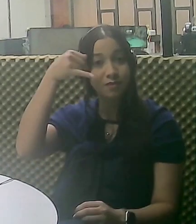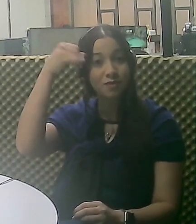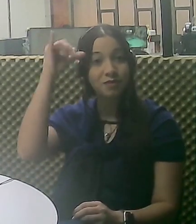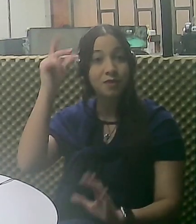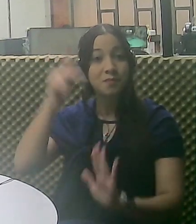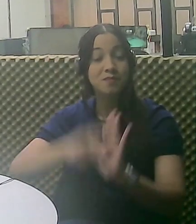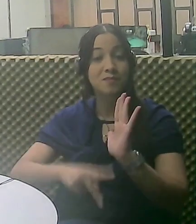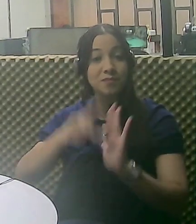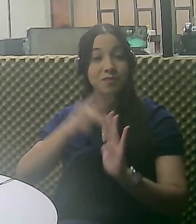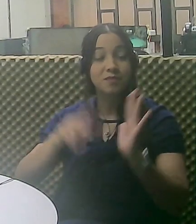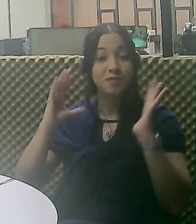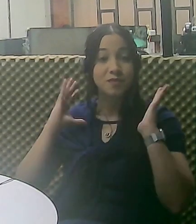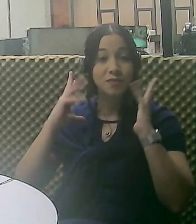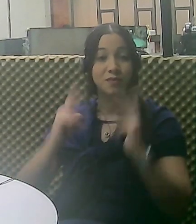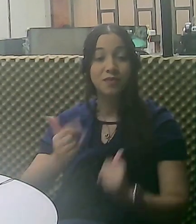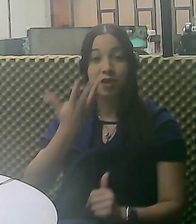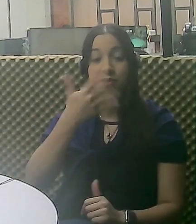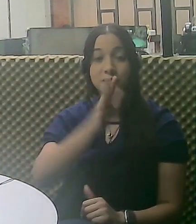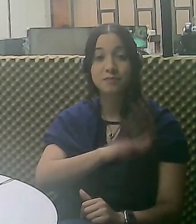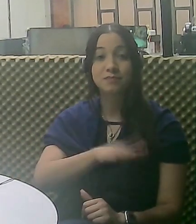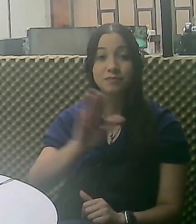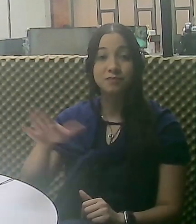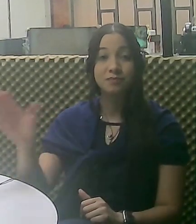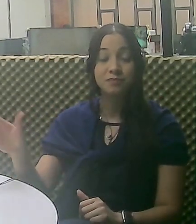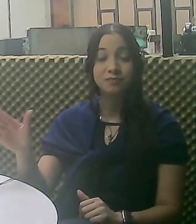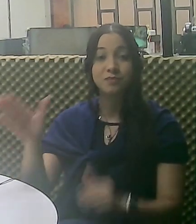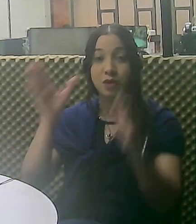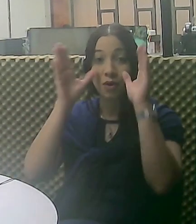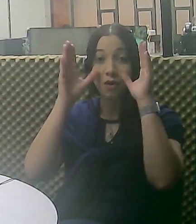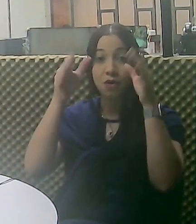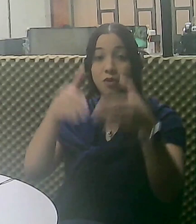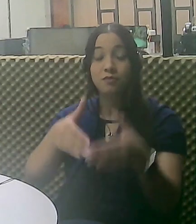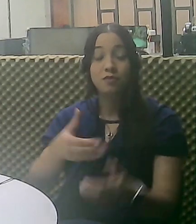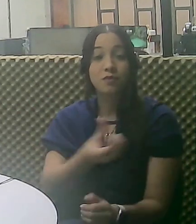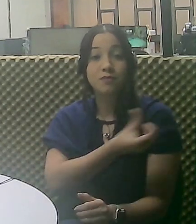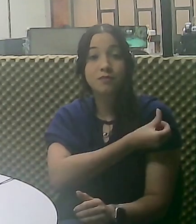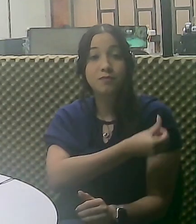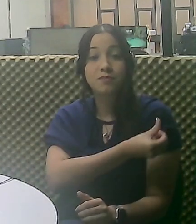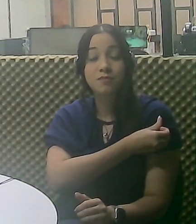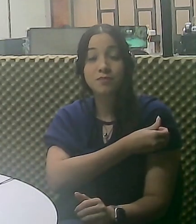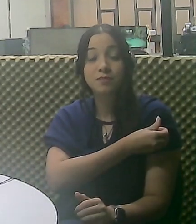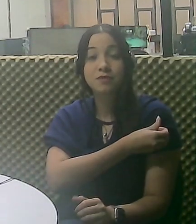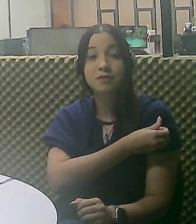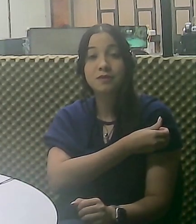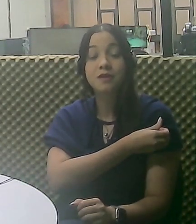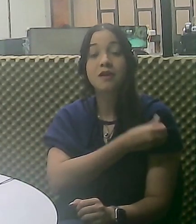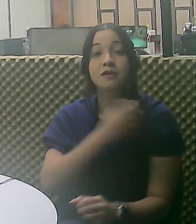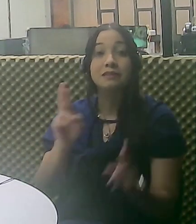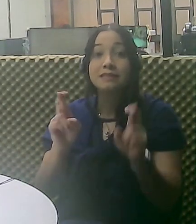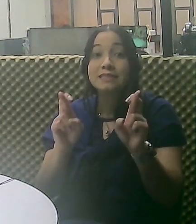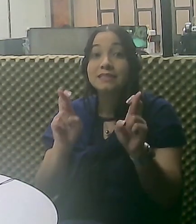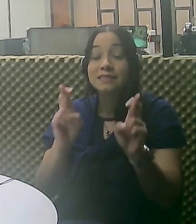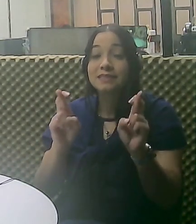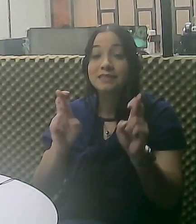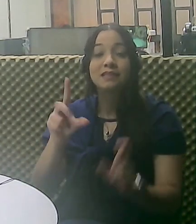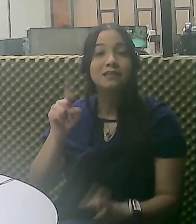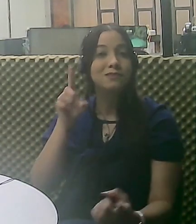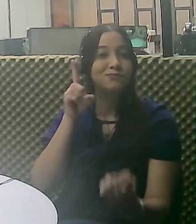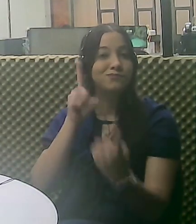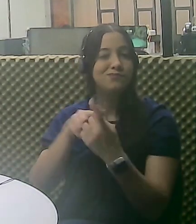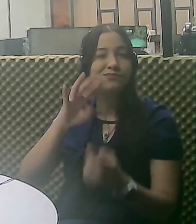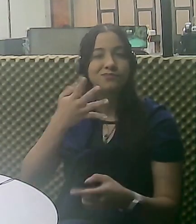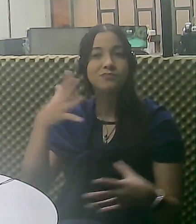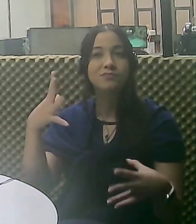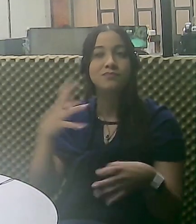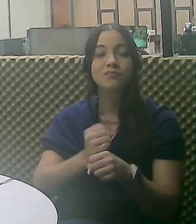o projeto Sanitaristas Mirins. Com enfoque no sexto ano do ensino fundamental, a expectativa é a de atender em